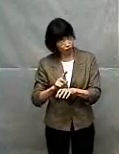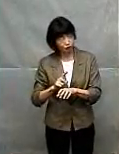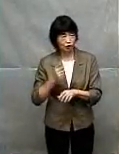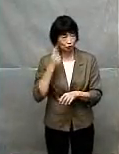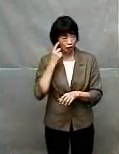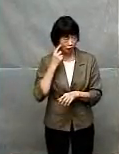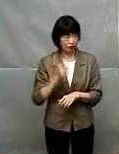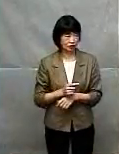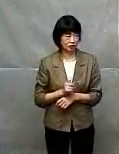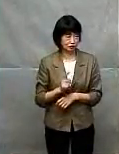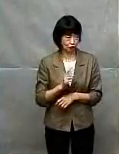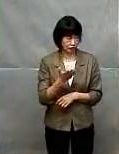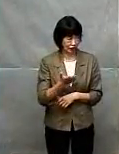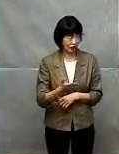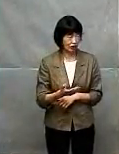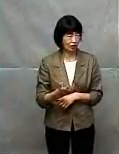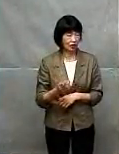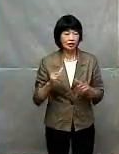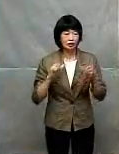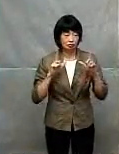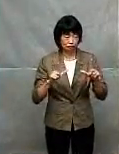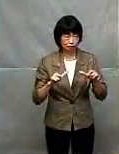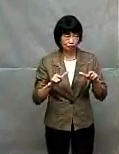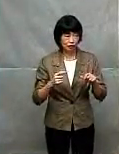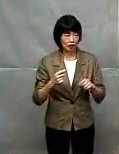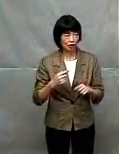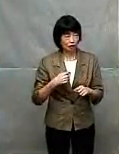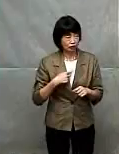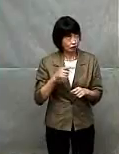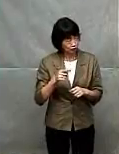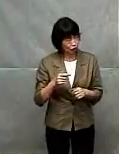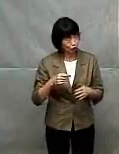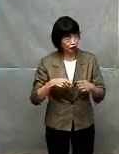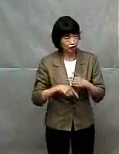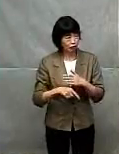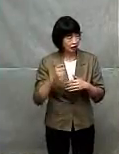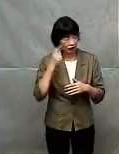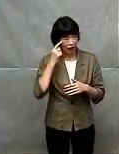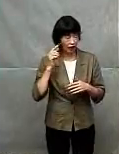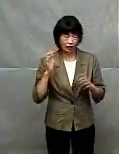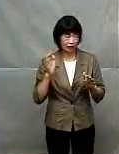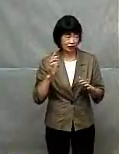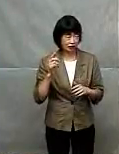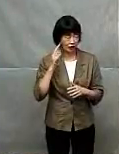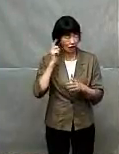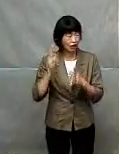私自身はそういう考えは特にはありませんでした。はい。